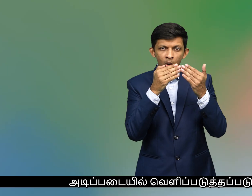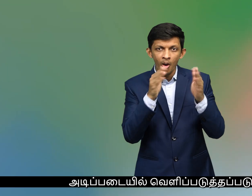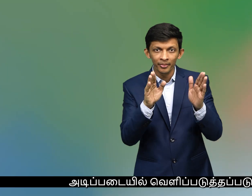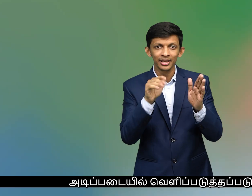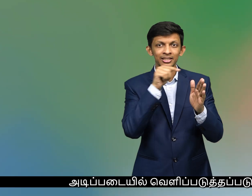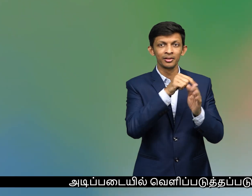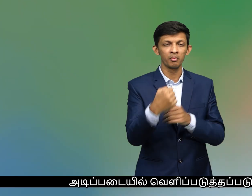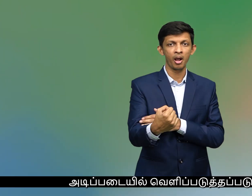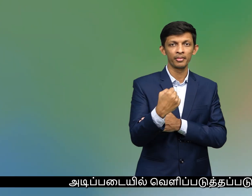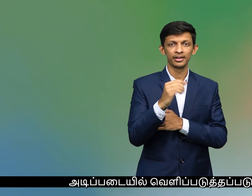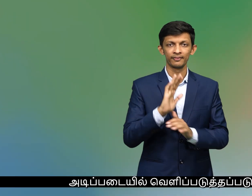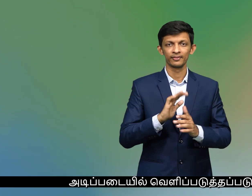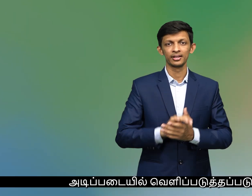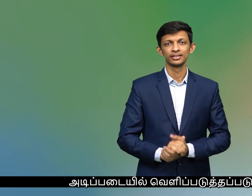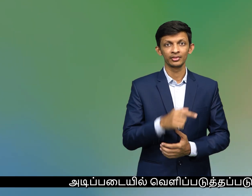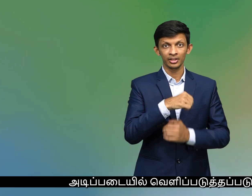வெளிப்படுத்தப்படுகிறது.